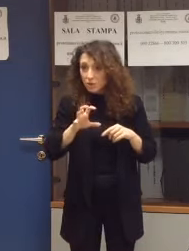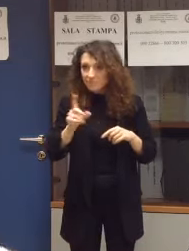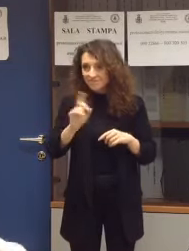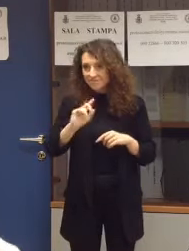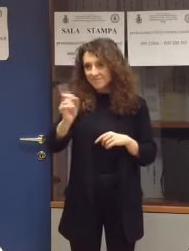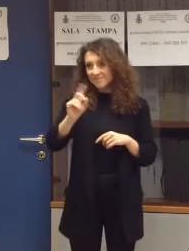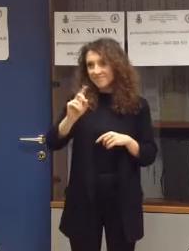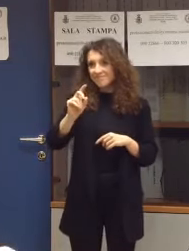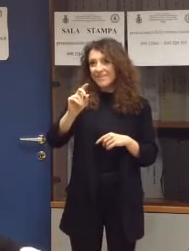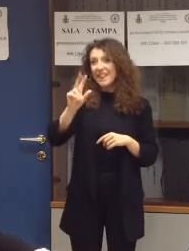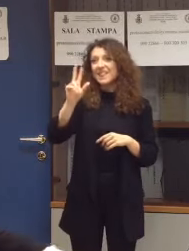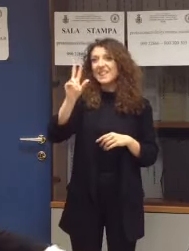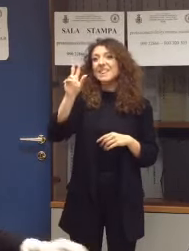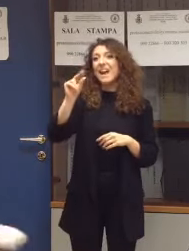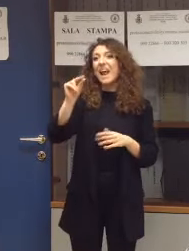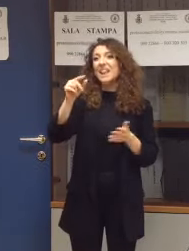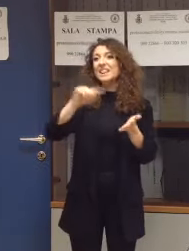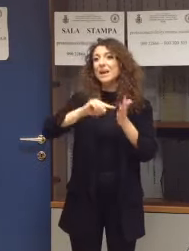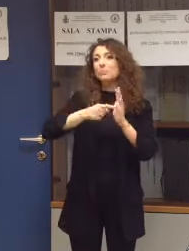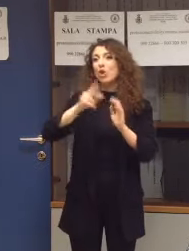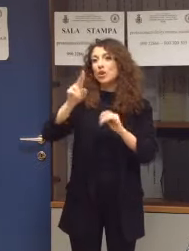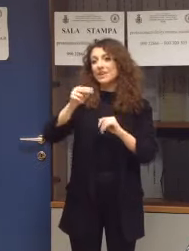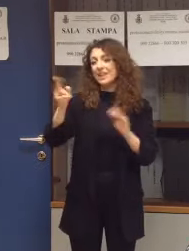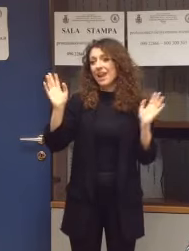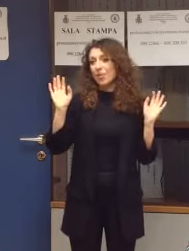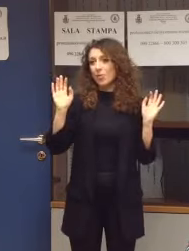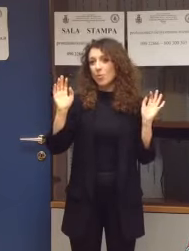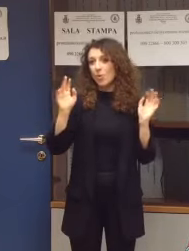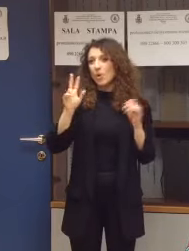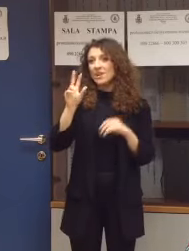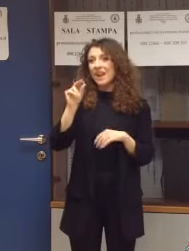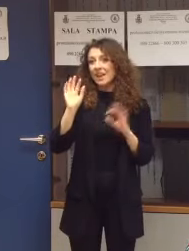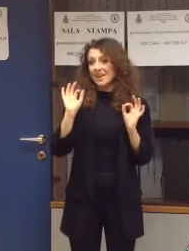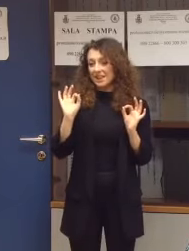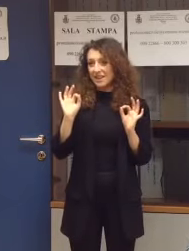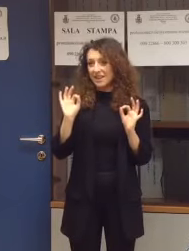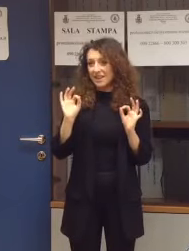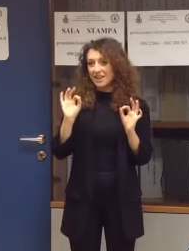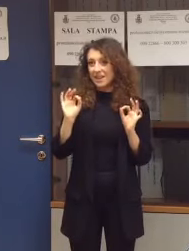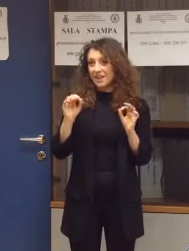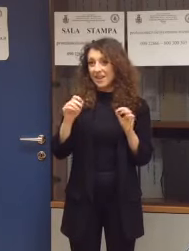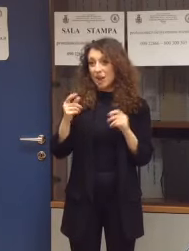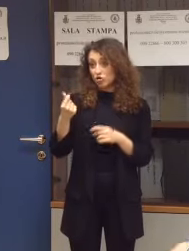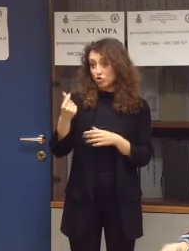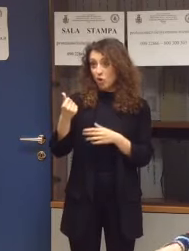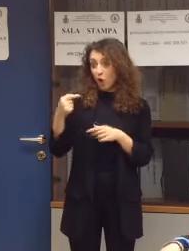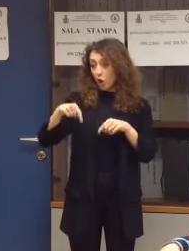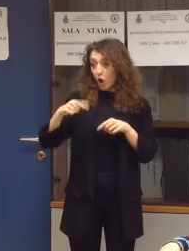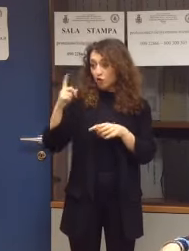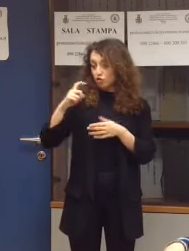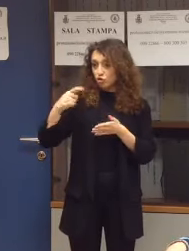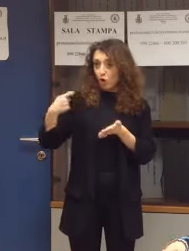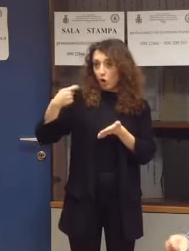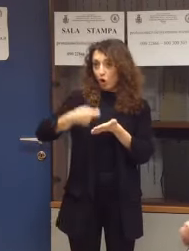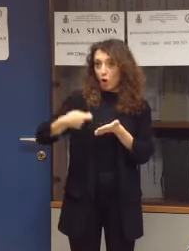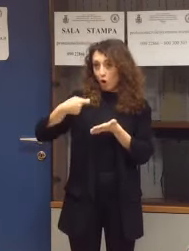euro. I soldi sono stati accreditati in questi giorni e